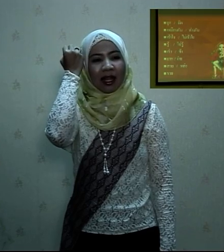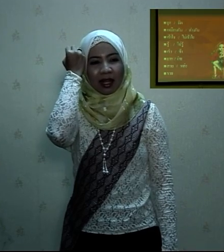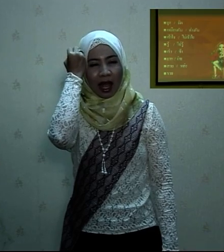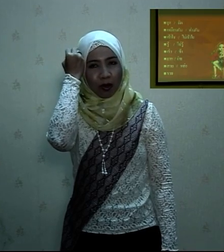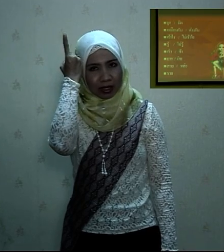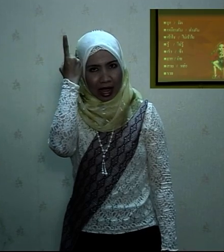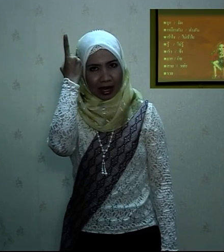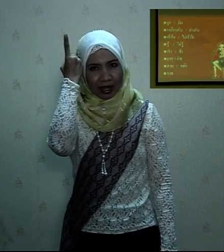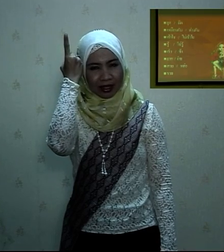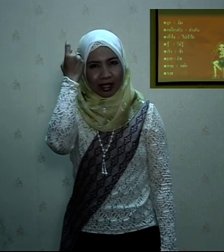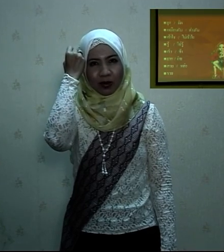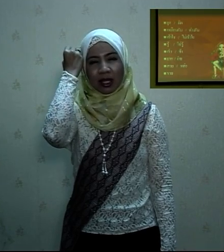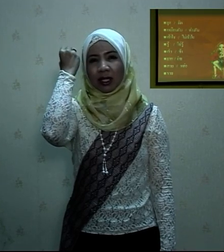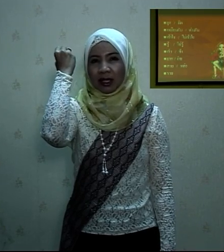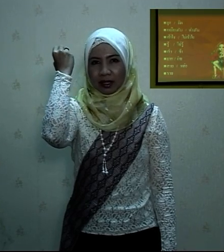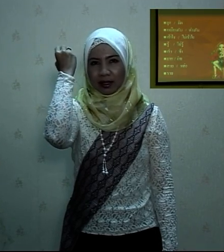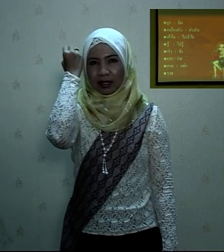เข้าใจดีดนิ้วชี้ขึ้น